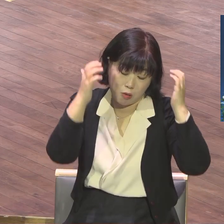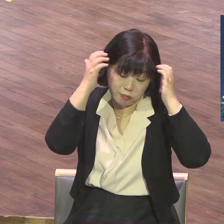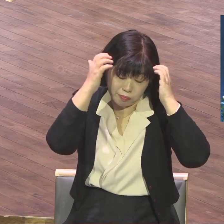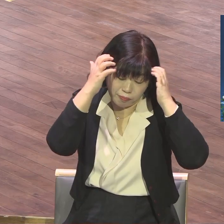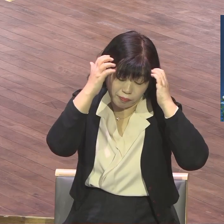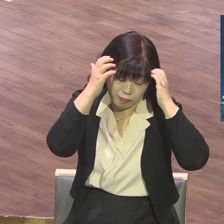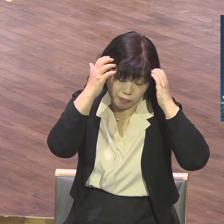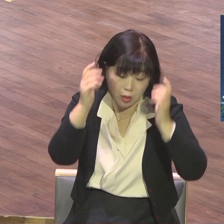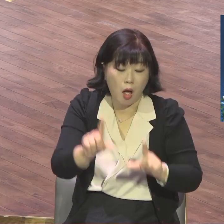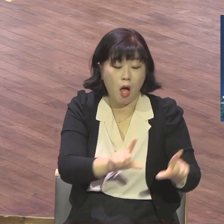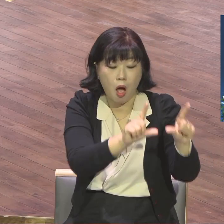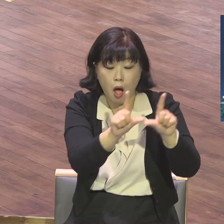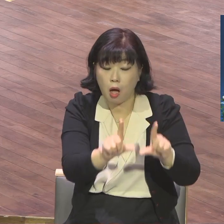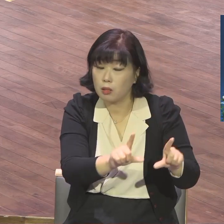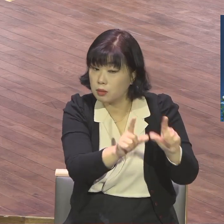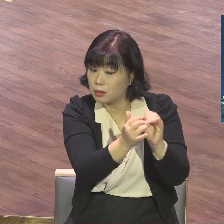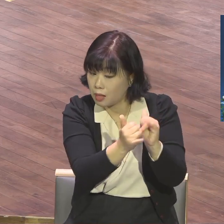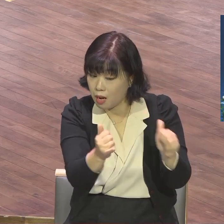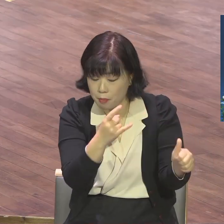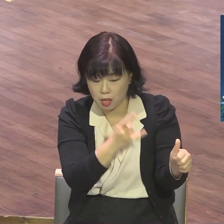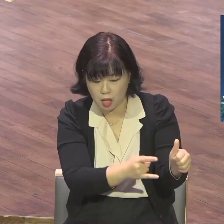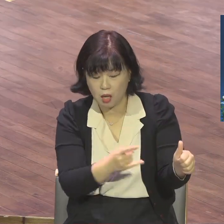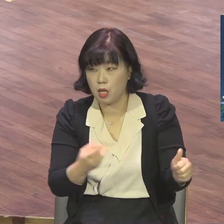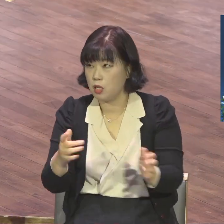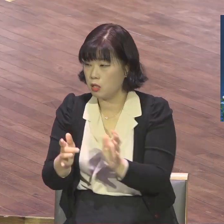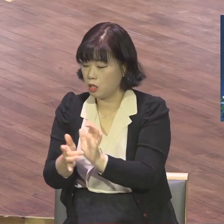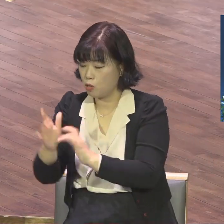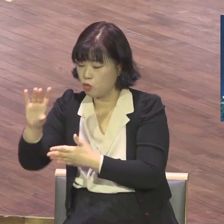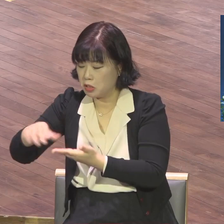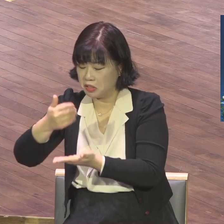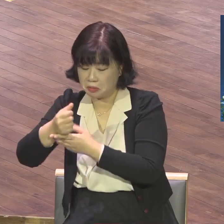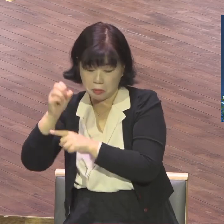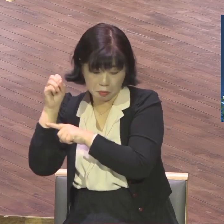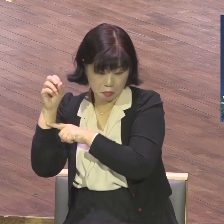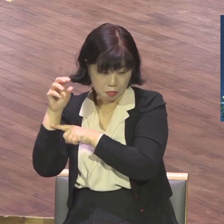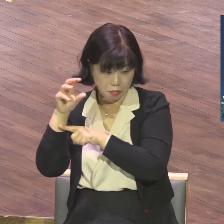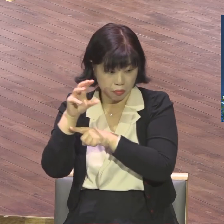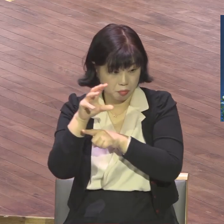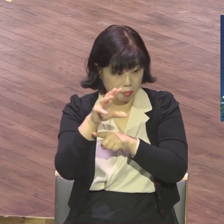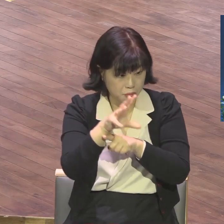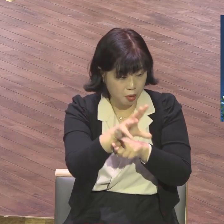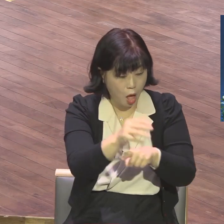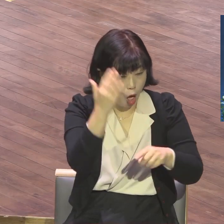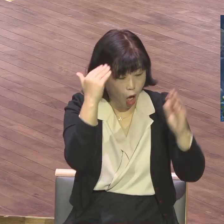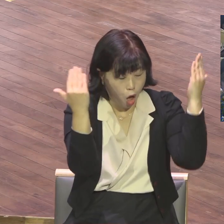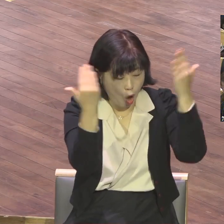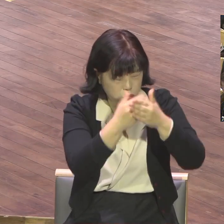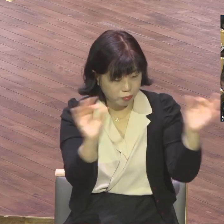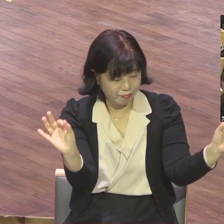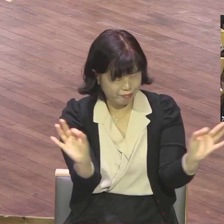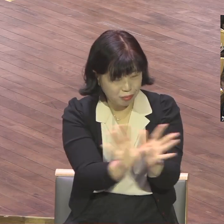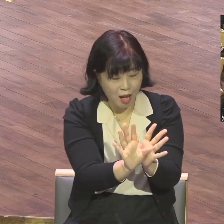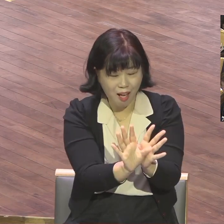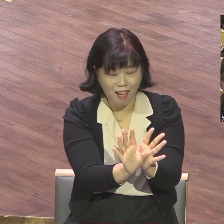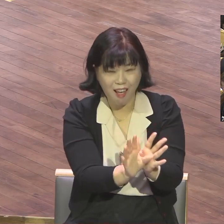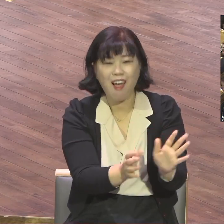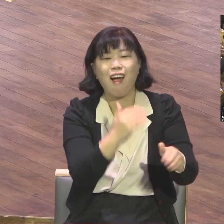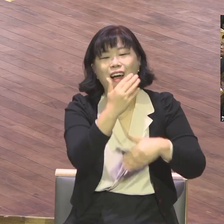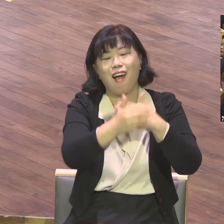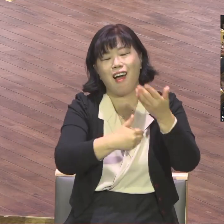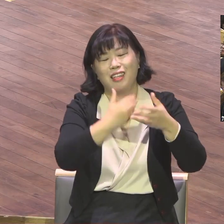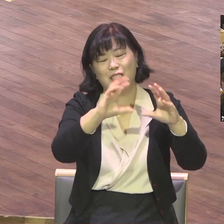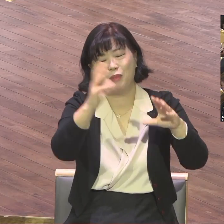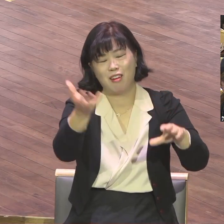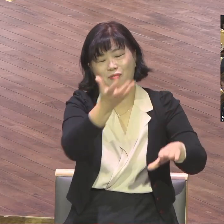자들에게 예수 그리스도의 빛을 비출 때 그 심령이 하나님의 나라가 임한다. 복음을